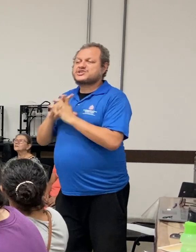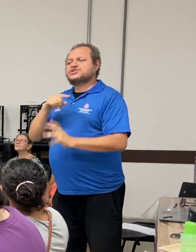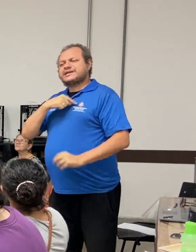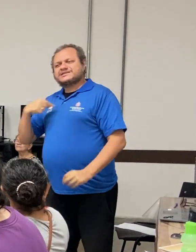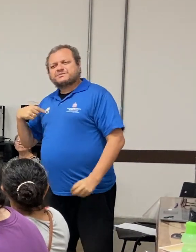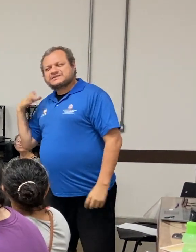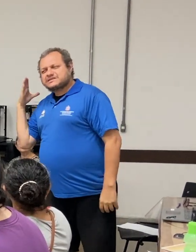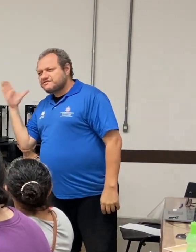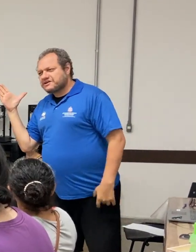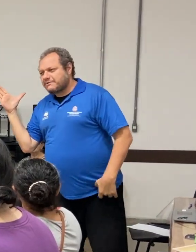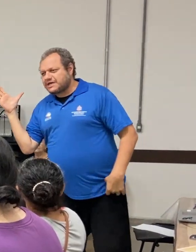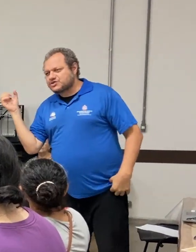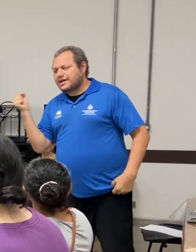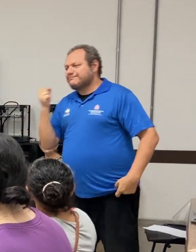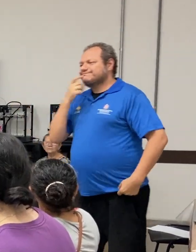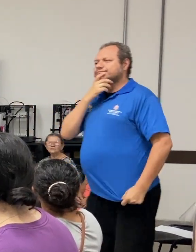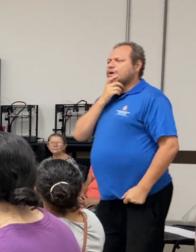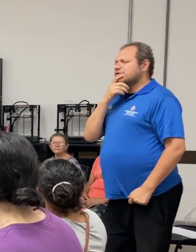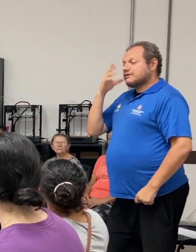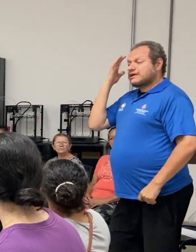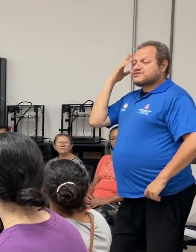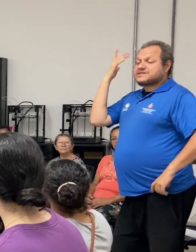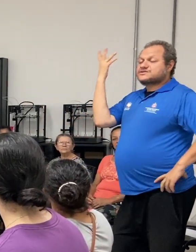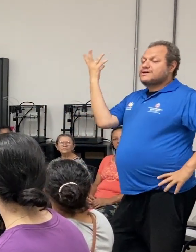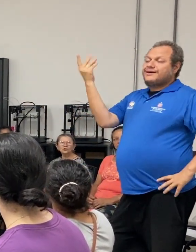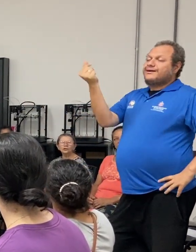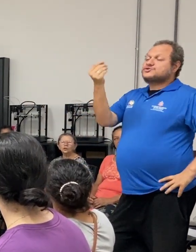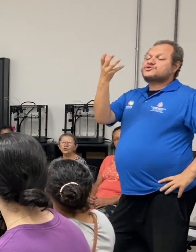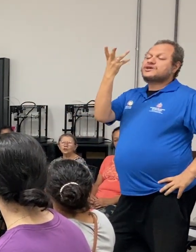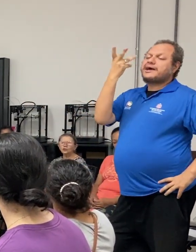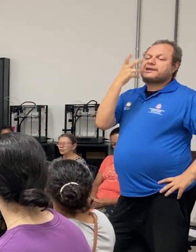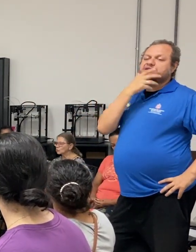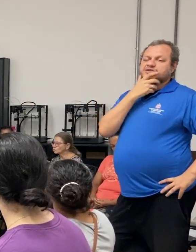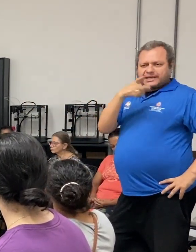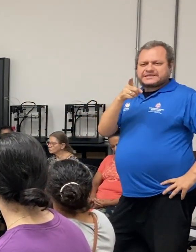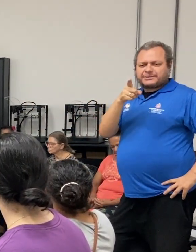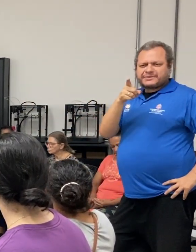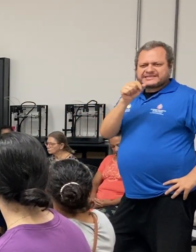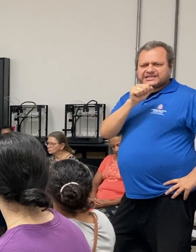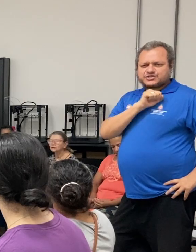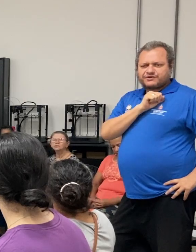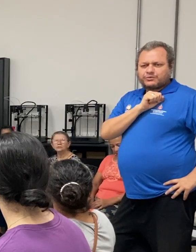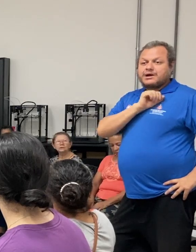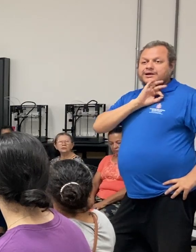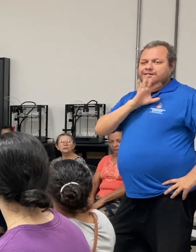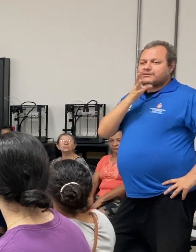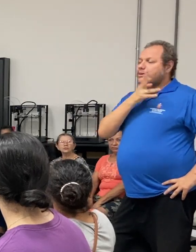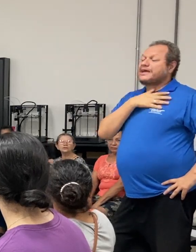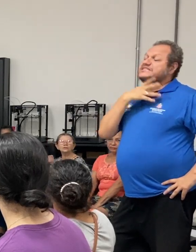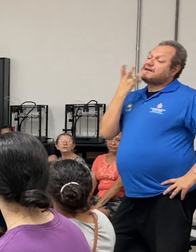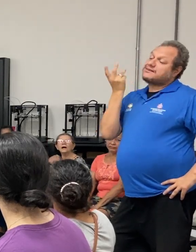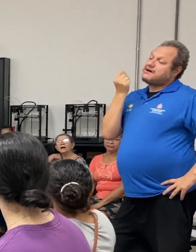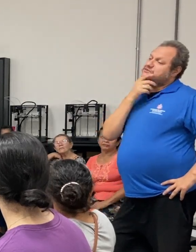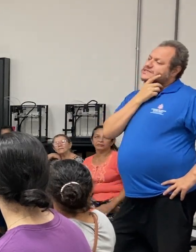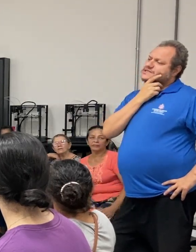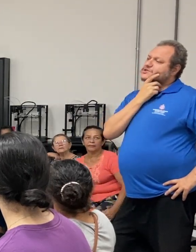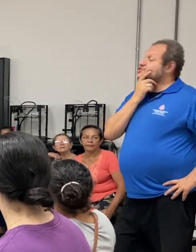China especificamente lá? Então, o que vocês sugerem isso. Lembra da semana passada? A gente viu? Como é que eles tratavam essas